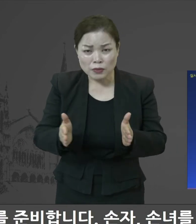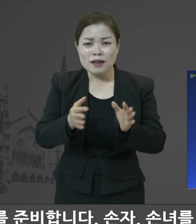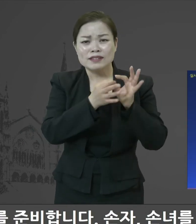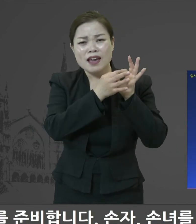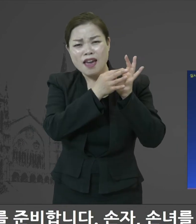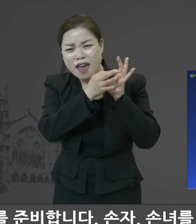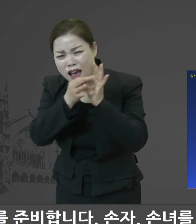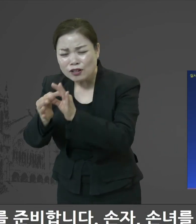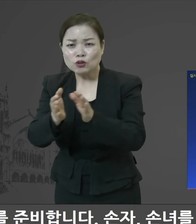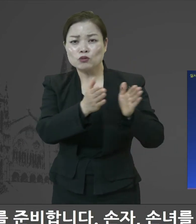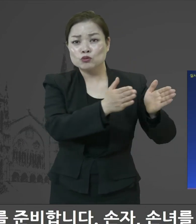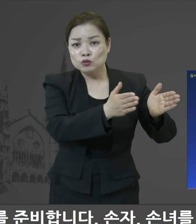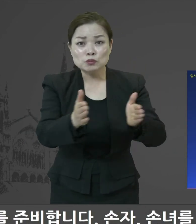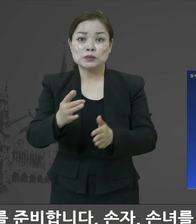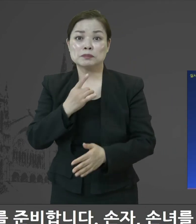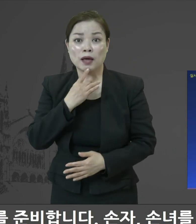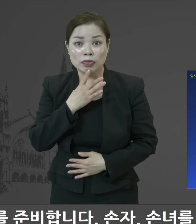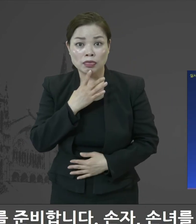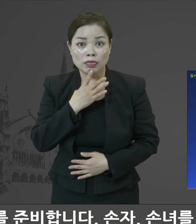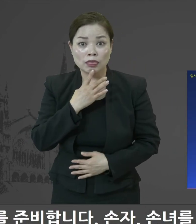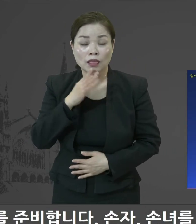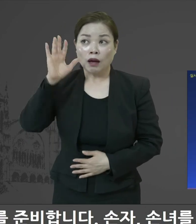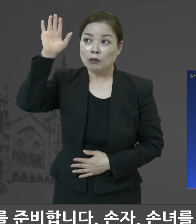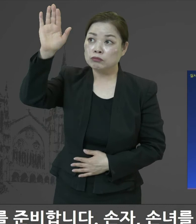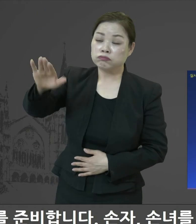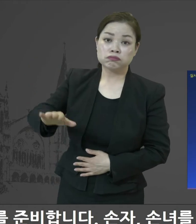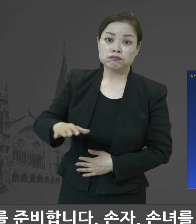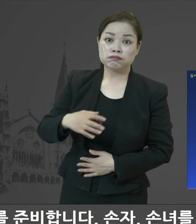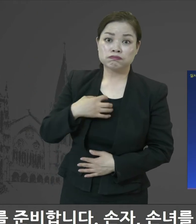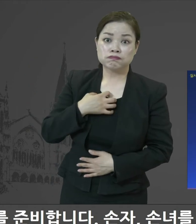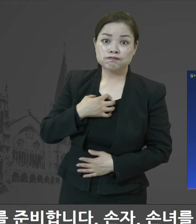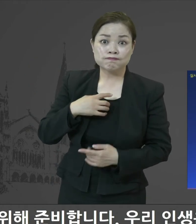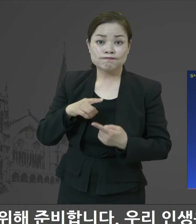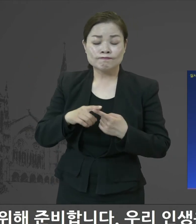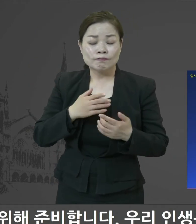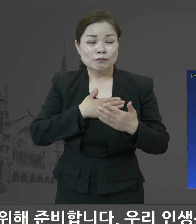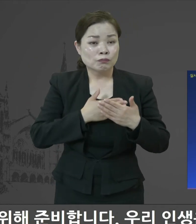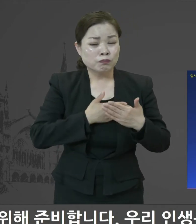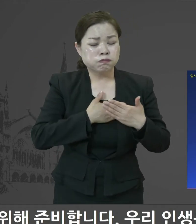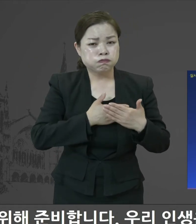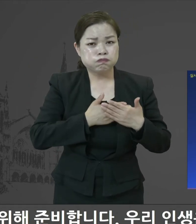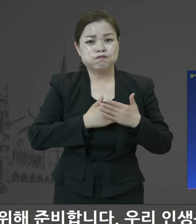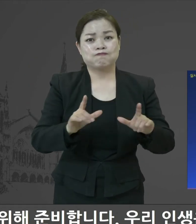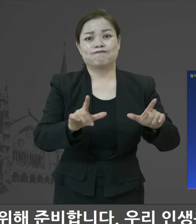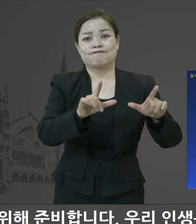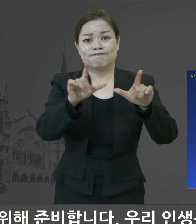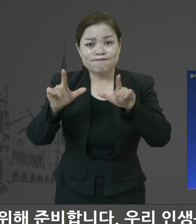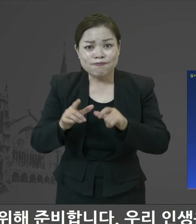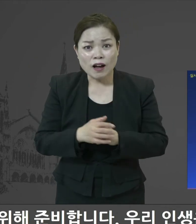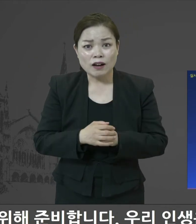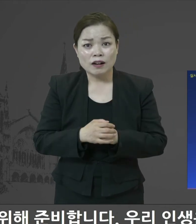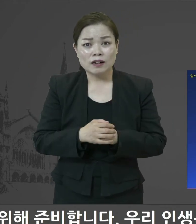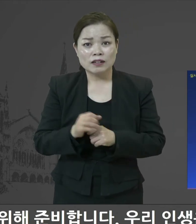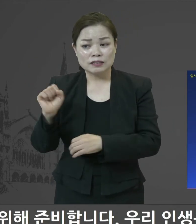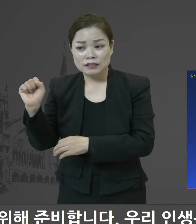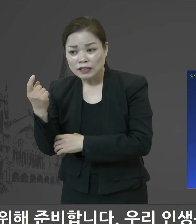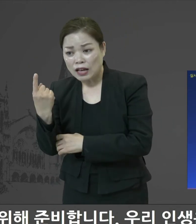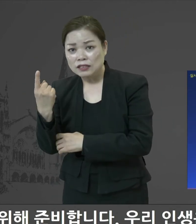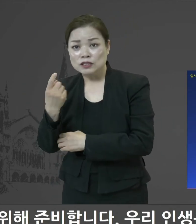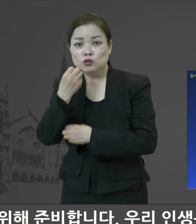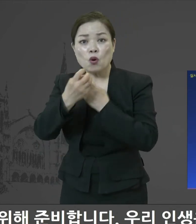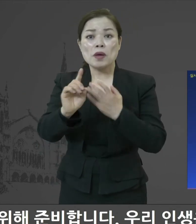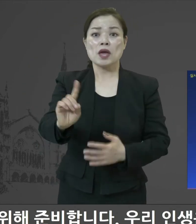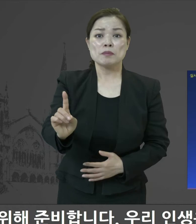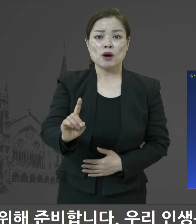계속 준비만 합니다. 준비만 하다 보면 앞에 미래에 대해서 걱정이 되어서 불안에 사로잡히게 돼요. 그런데 다윗은 오늘 무엇이라고